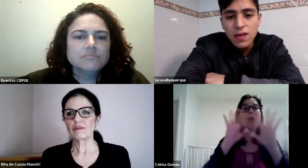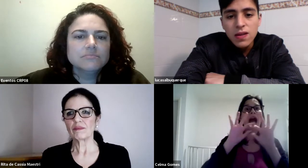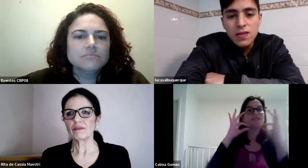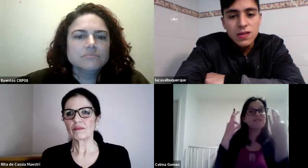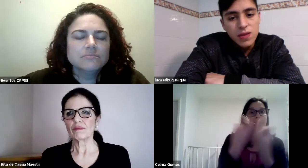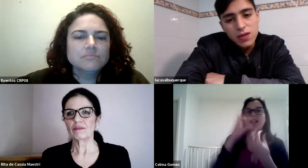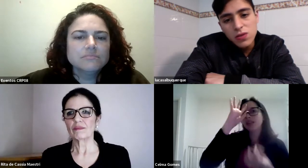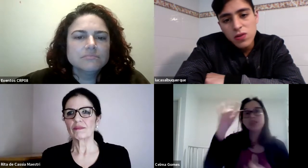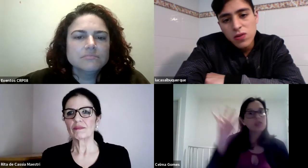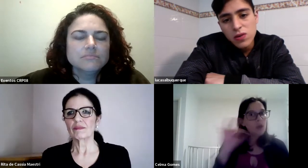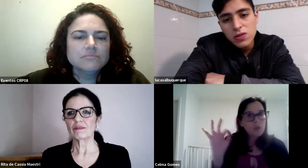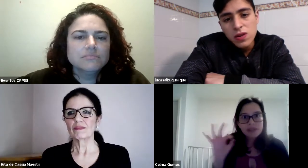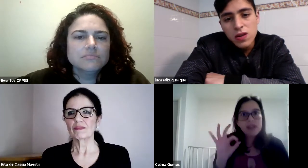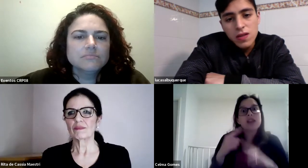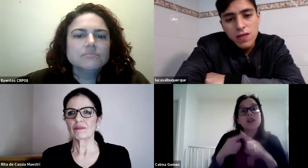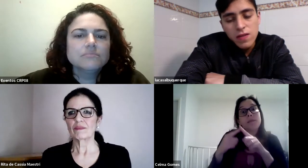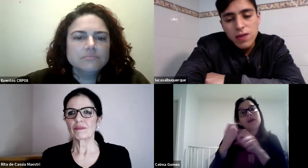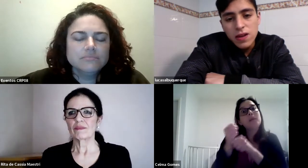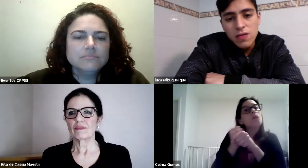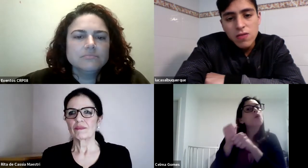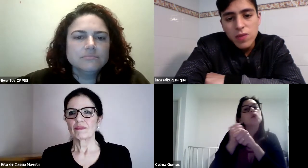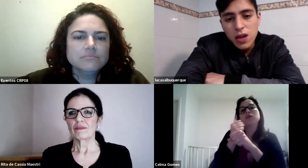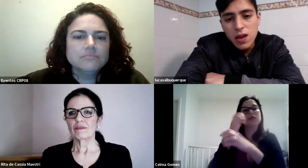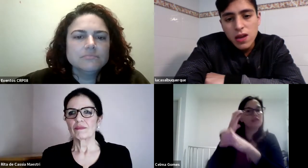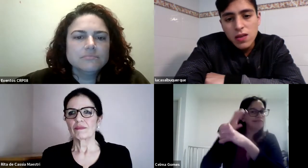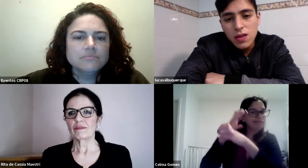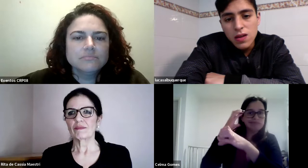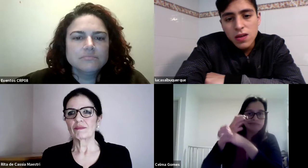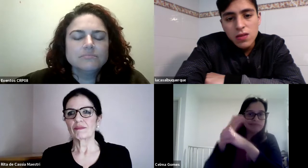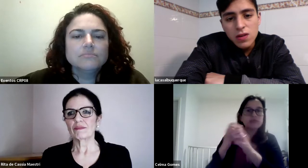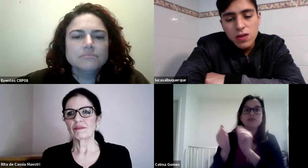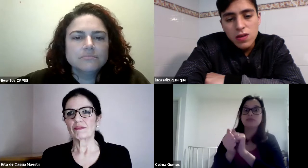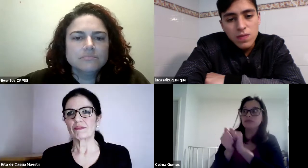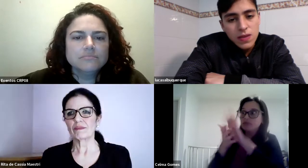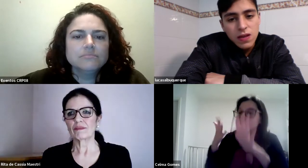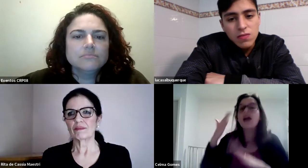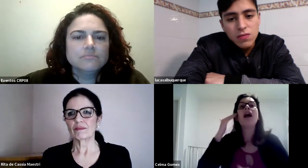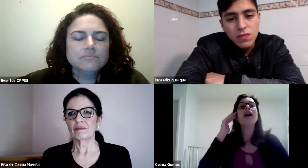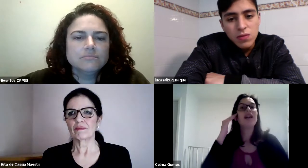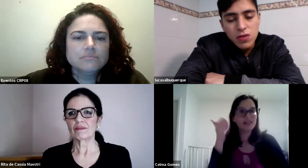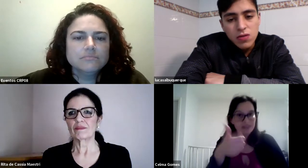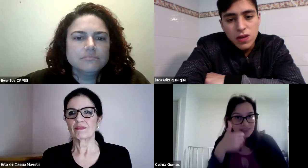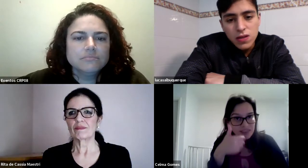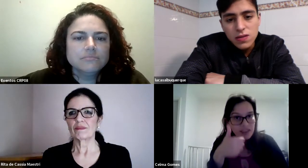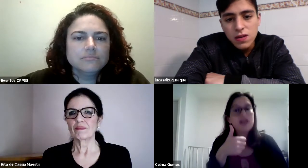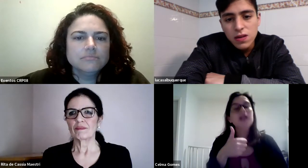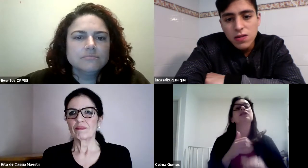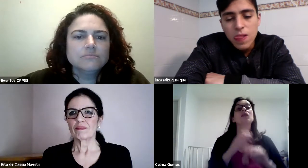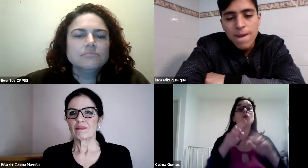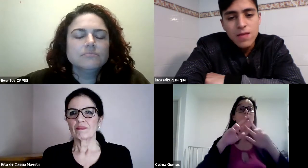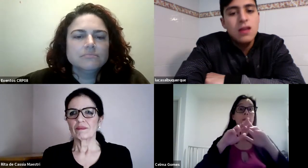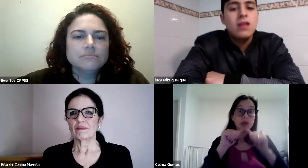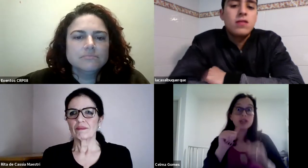experiência, das limitações, da família que não compreende, que durante anos passaram um bloqueio de